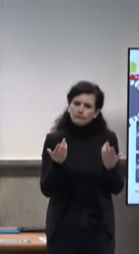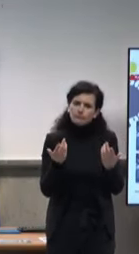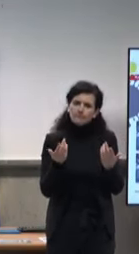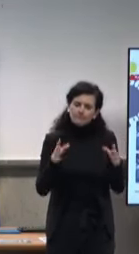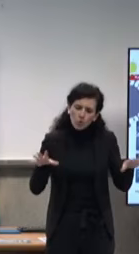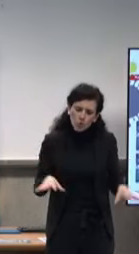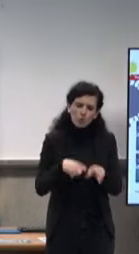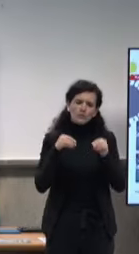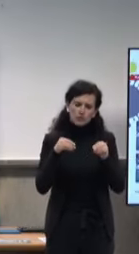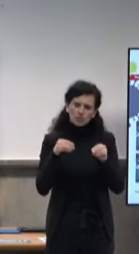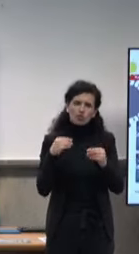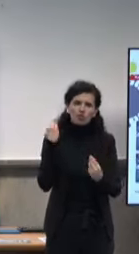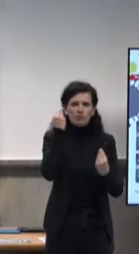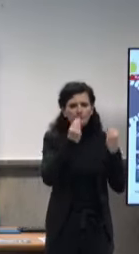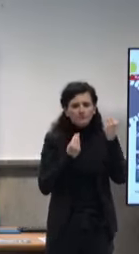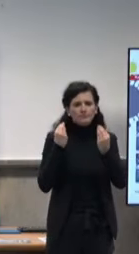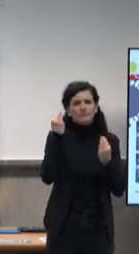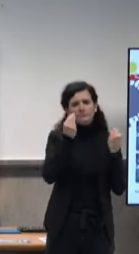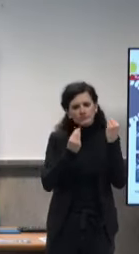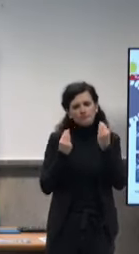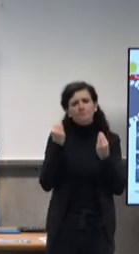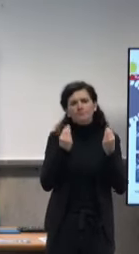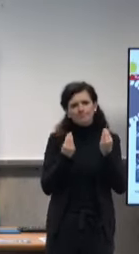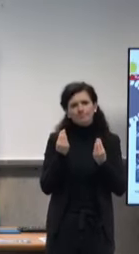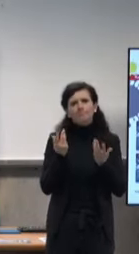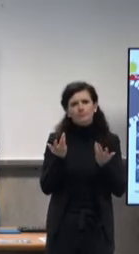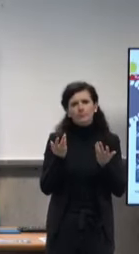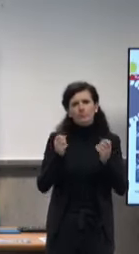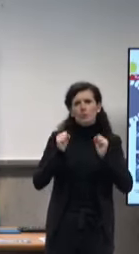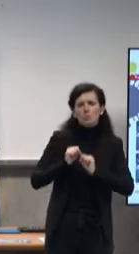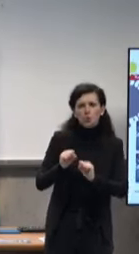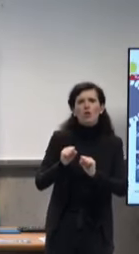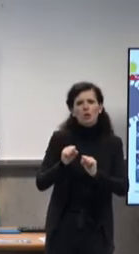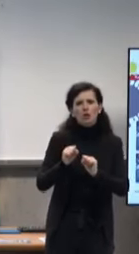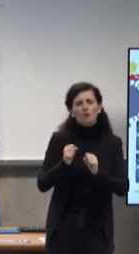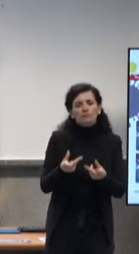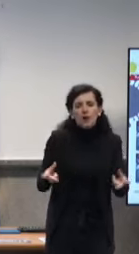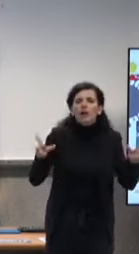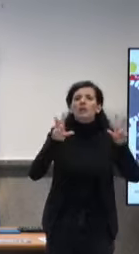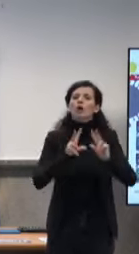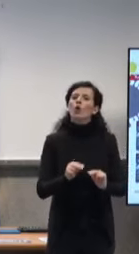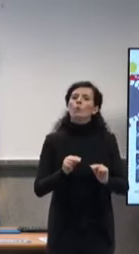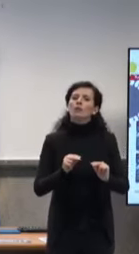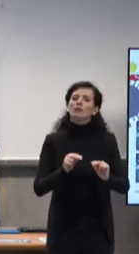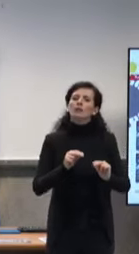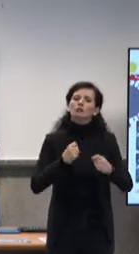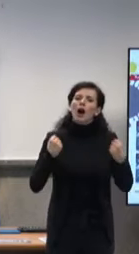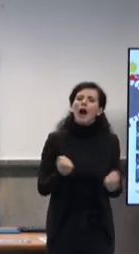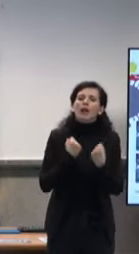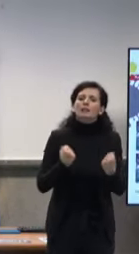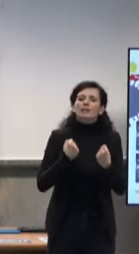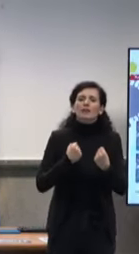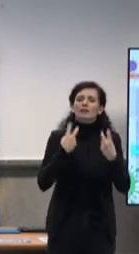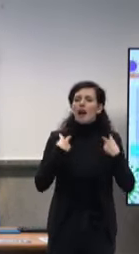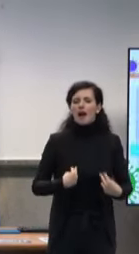cominciare a muoversi individuando quelle forme che ci consentano di progredì riprendere delle attività ma di fare in modo